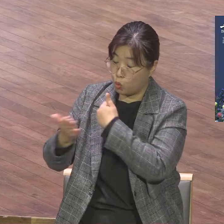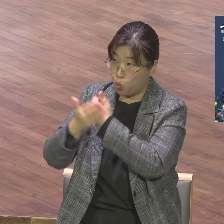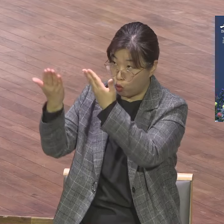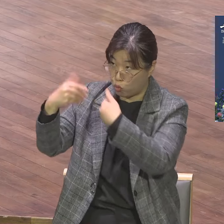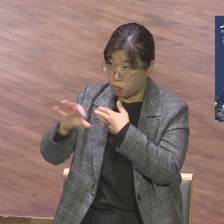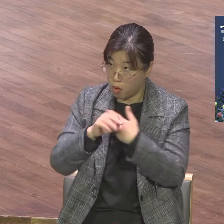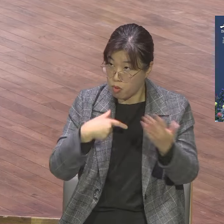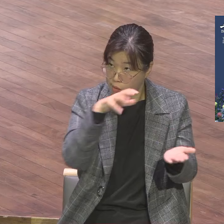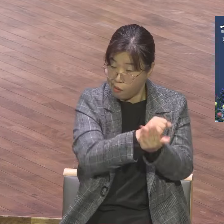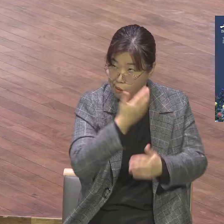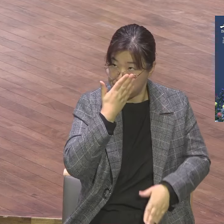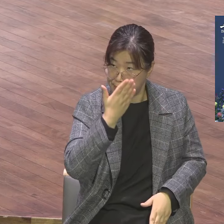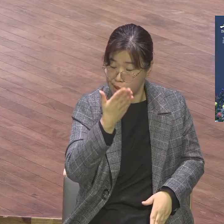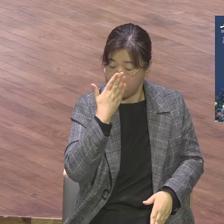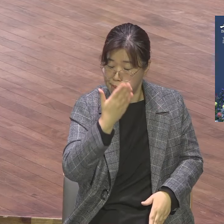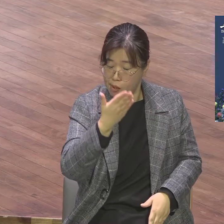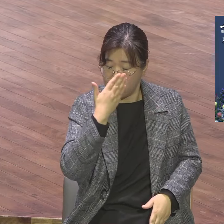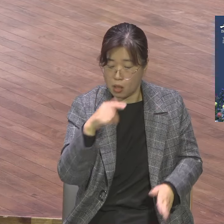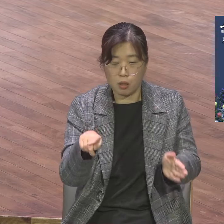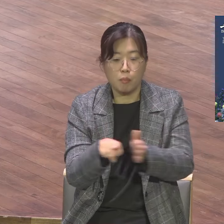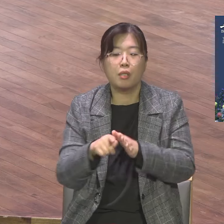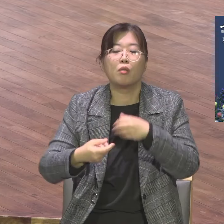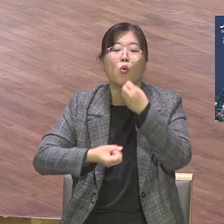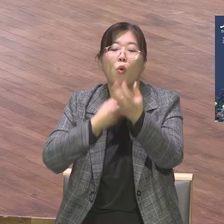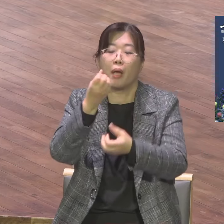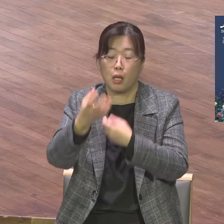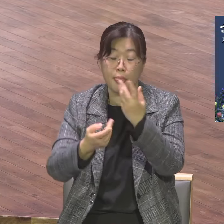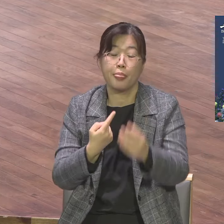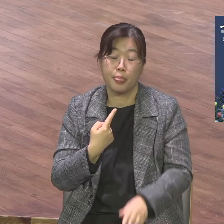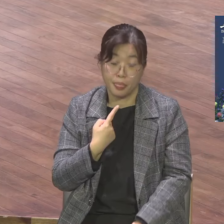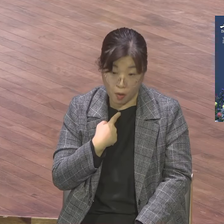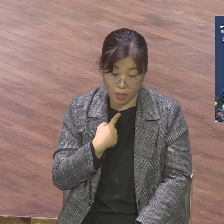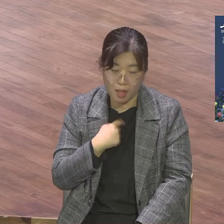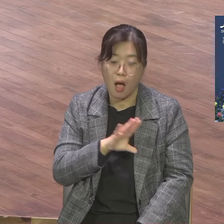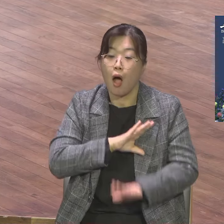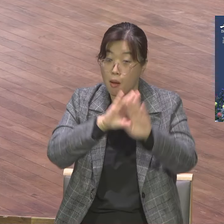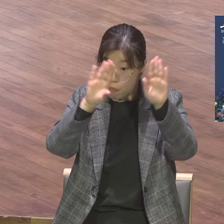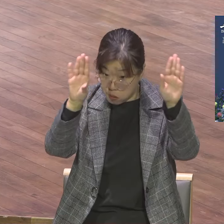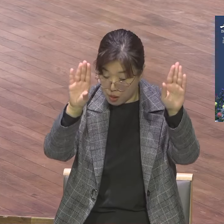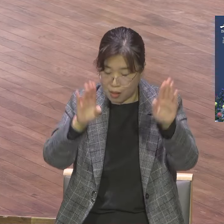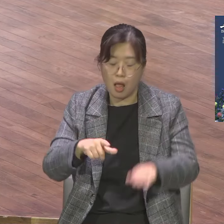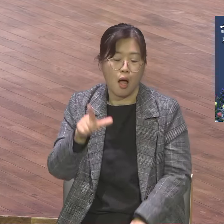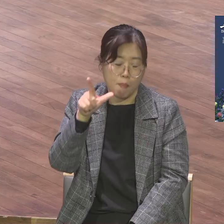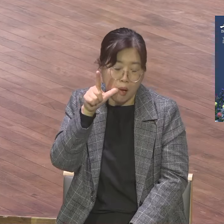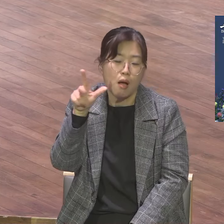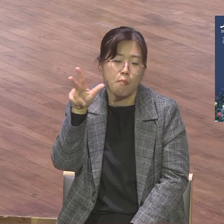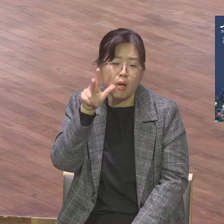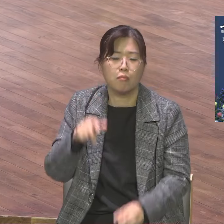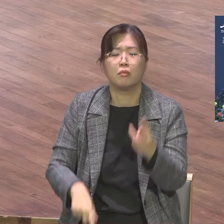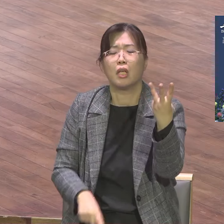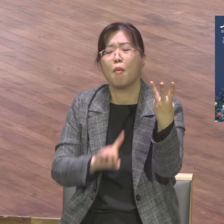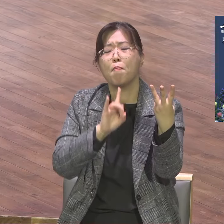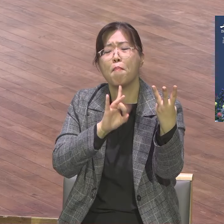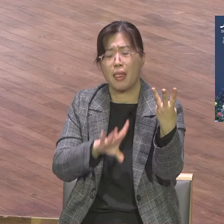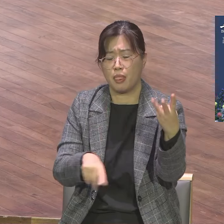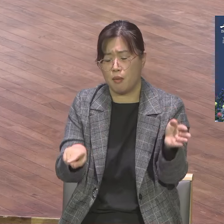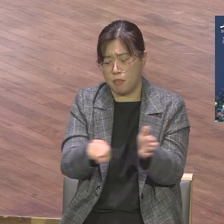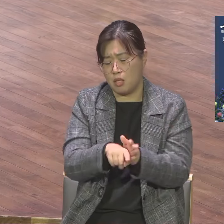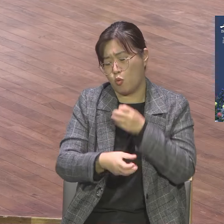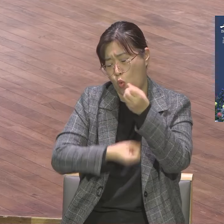한결같이 나이가 많든 적든 85세 갈렙이 한결같이 40년 전이나